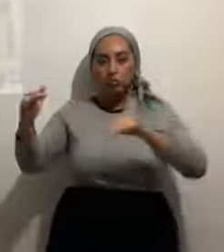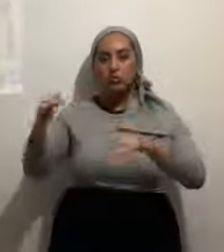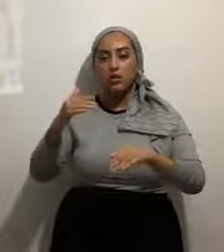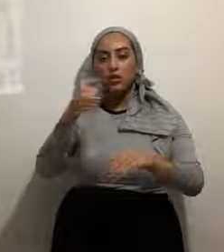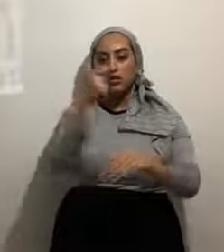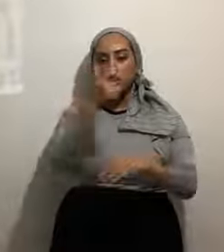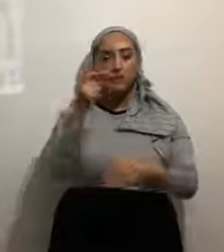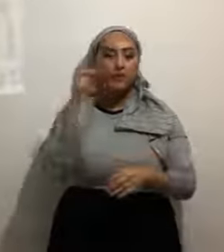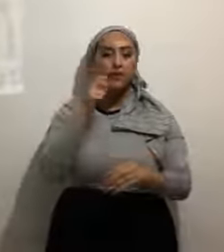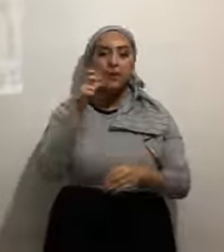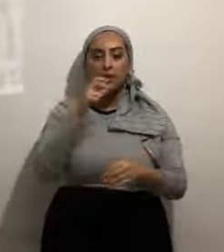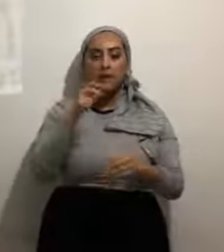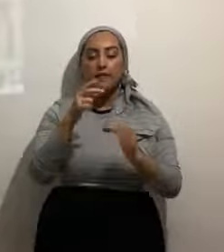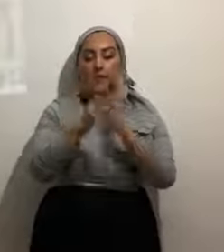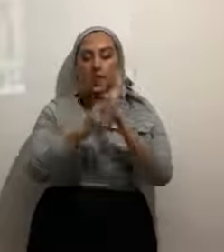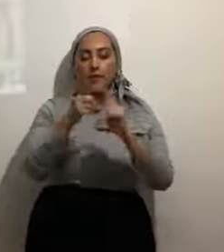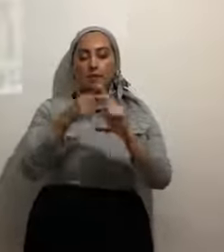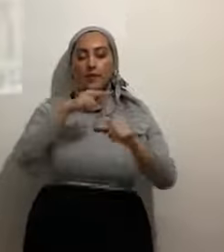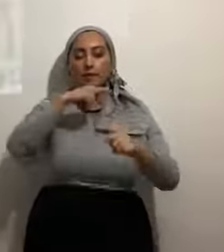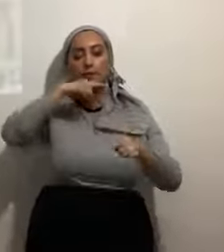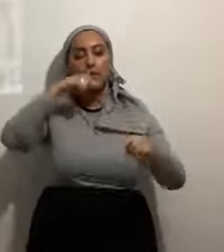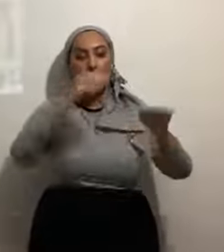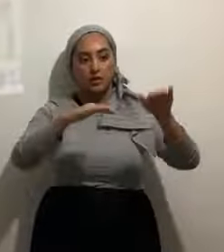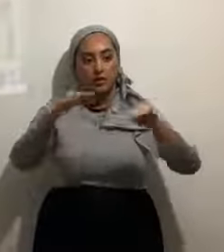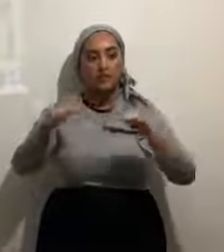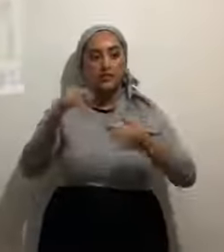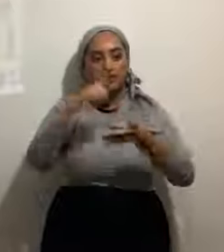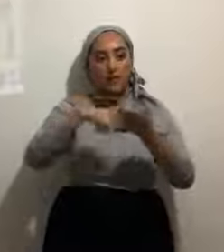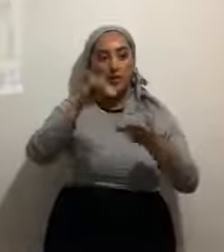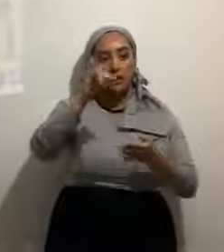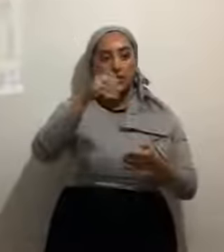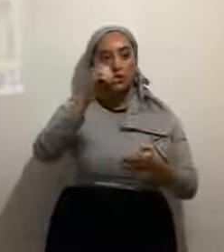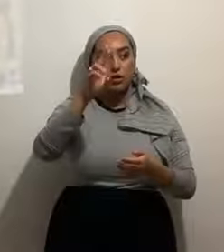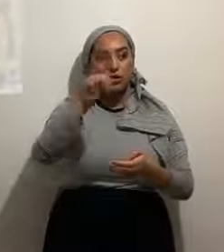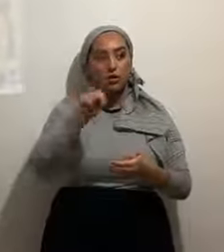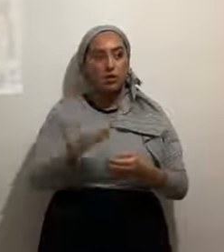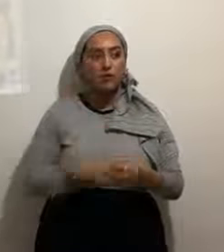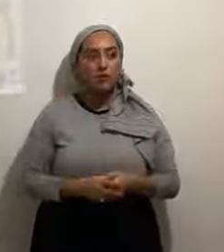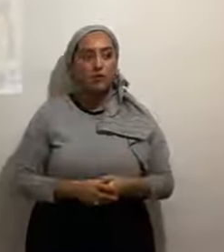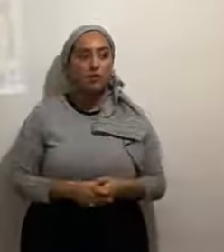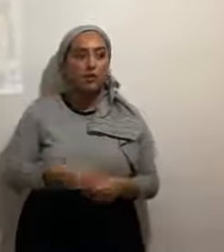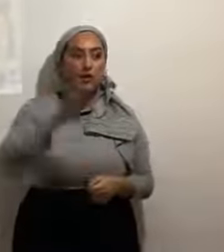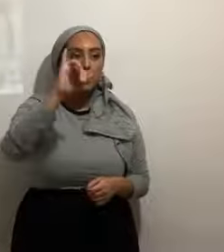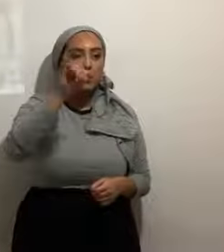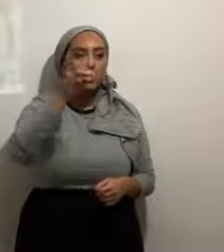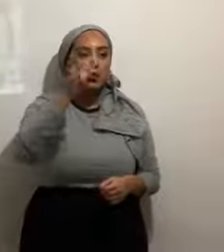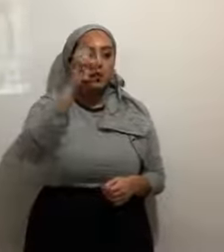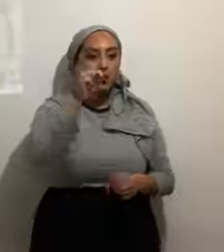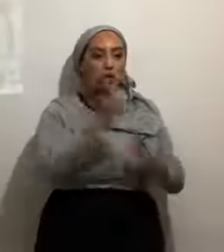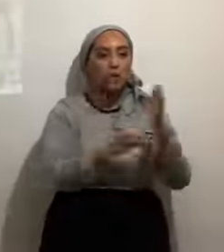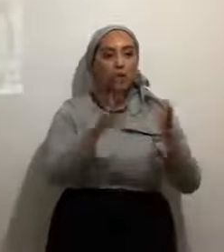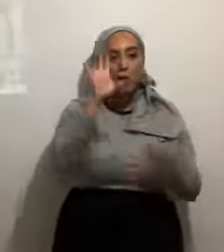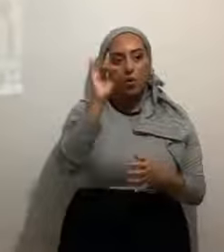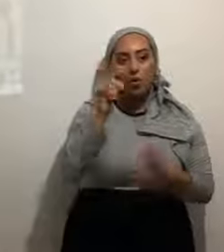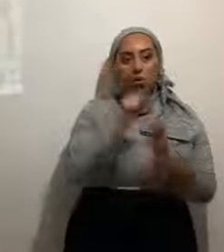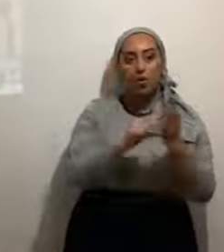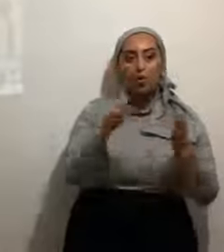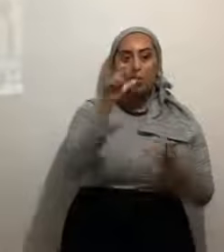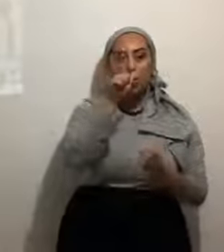desierto. Ahora, vamos ahí mismo a Juan, nada más hace ratito. Juan 8, 28. Juan